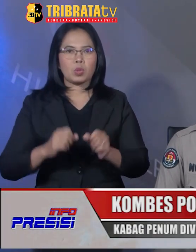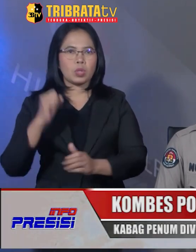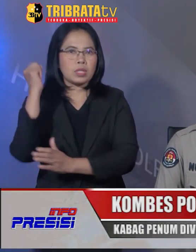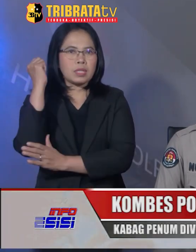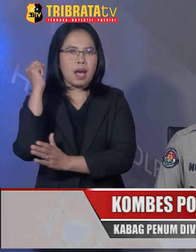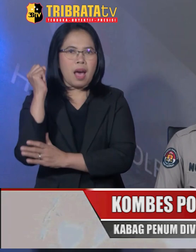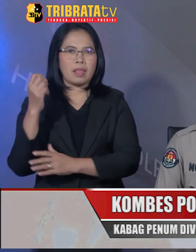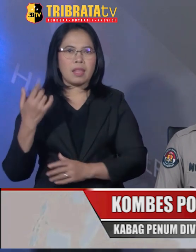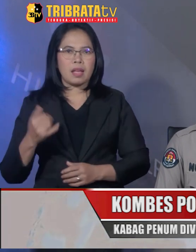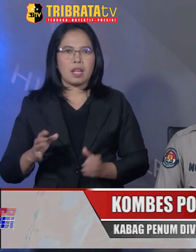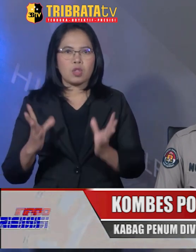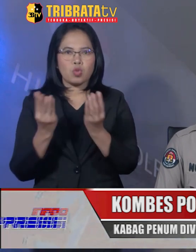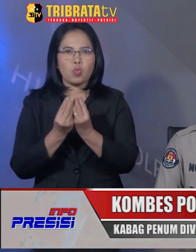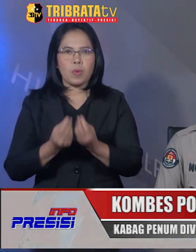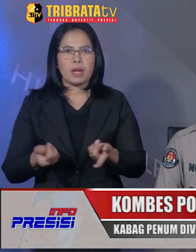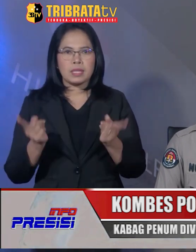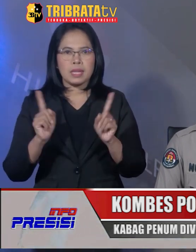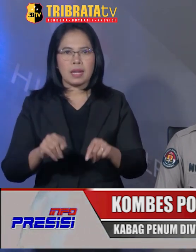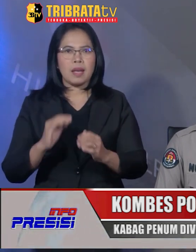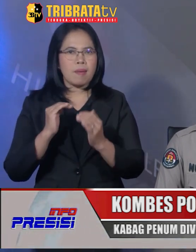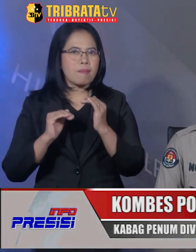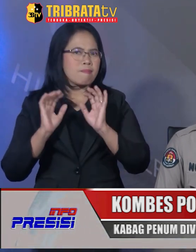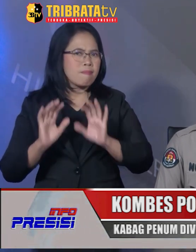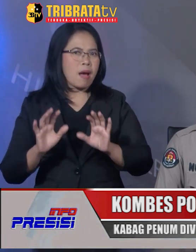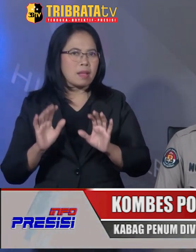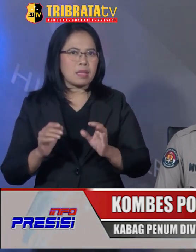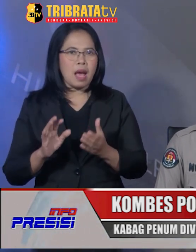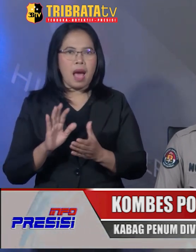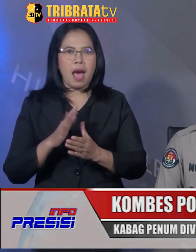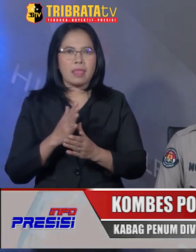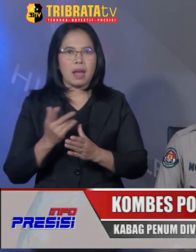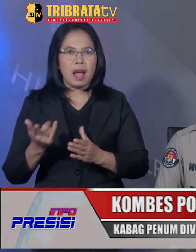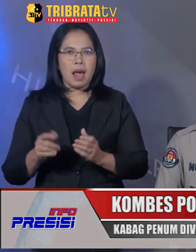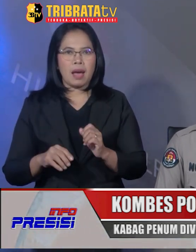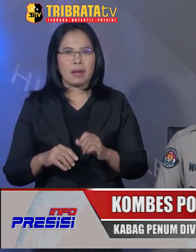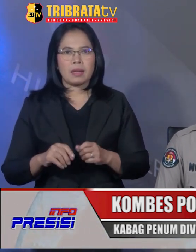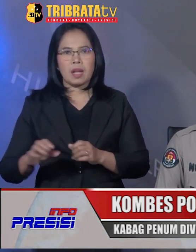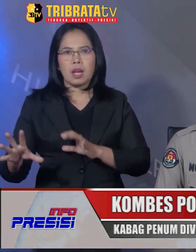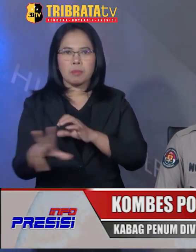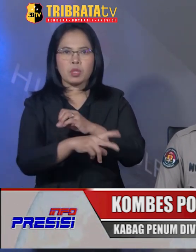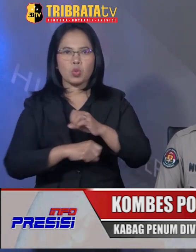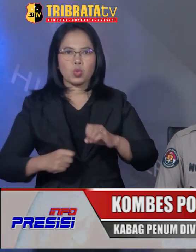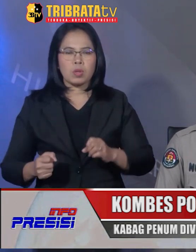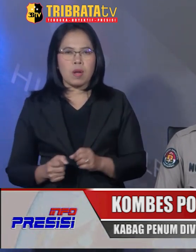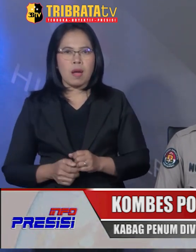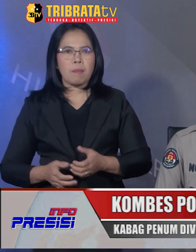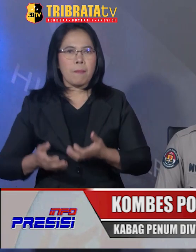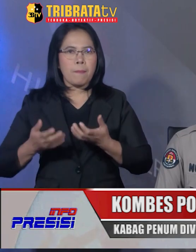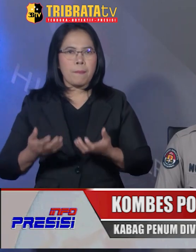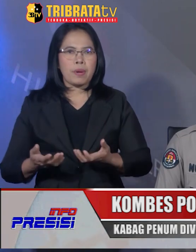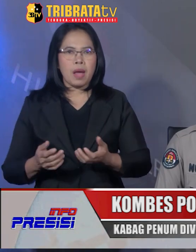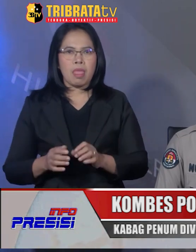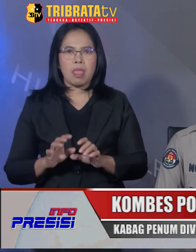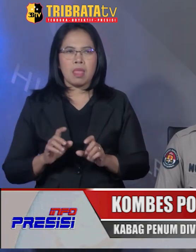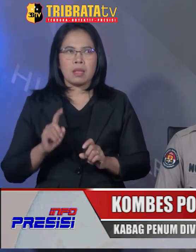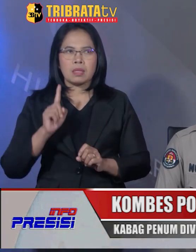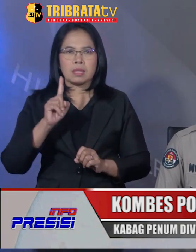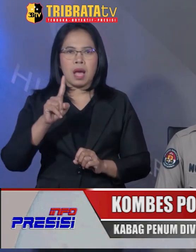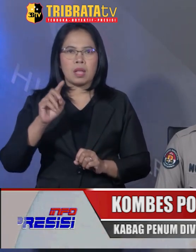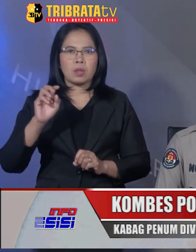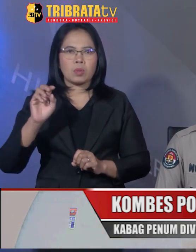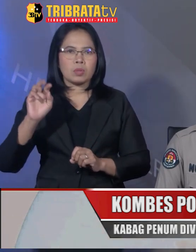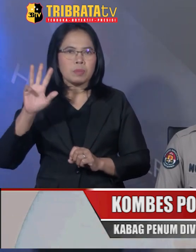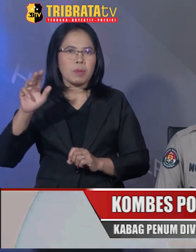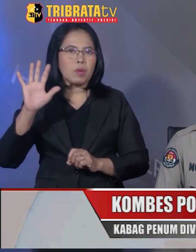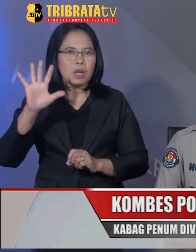kejahatan yang jumlah kejadiannya tertinggi, antara lain pencurian dengan pemberatan sebanyak 195